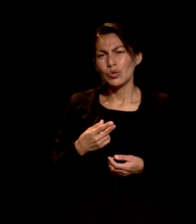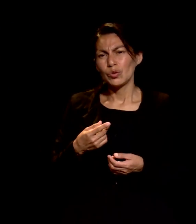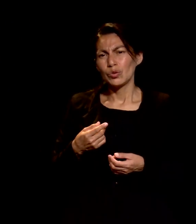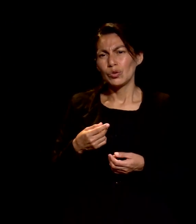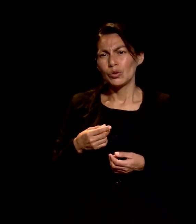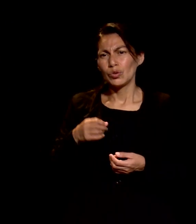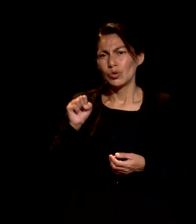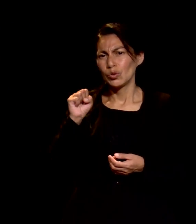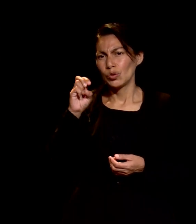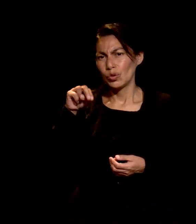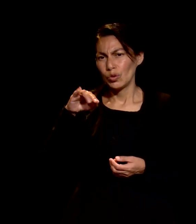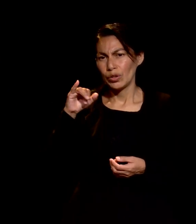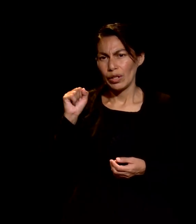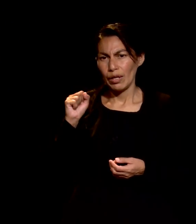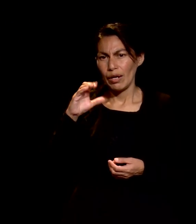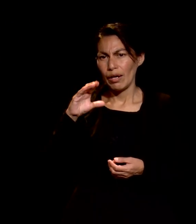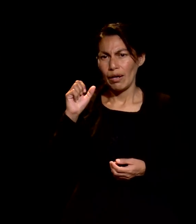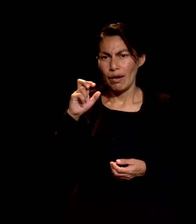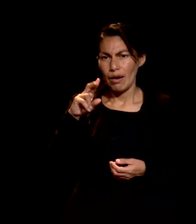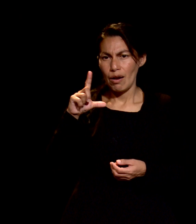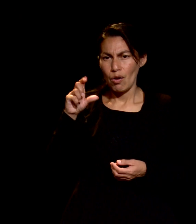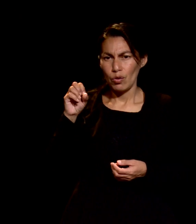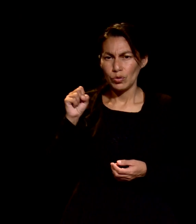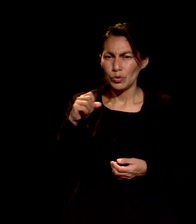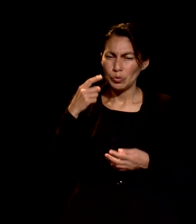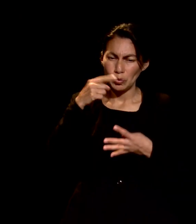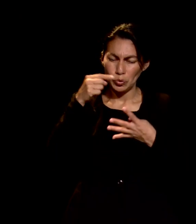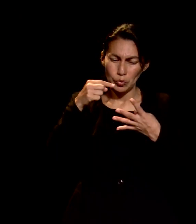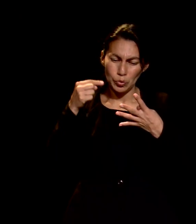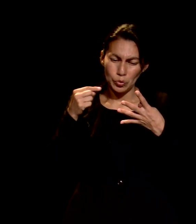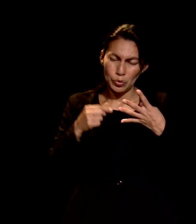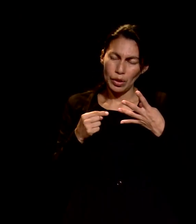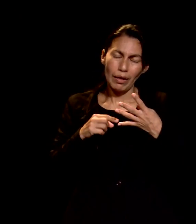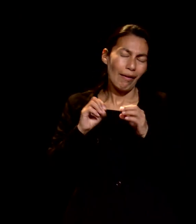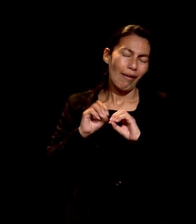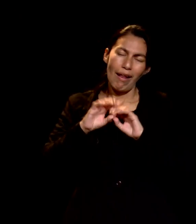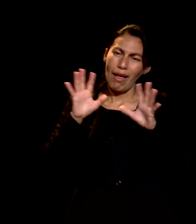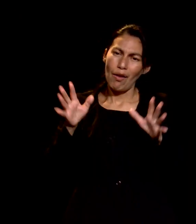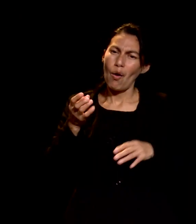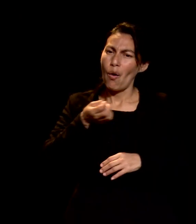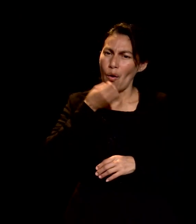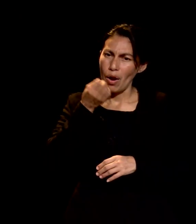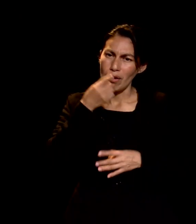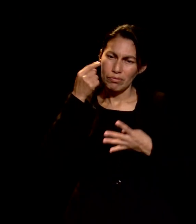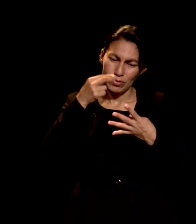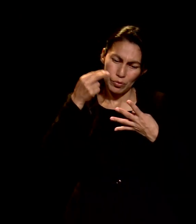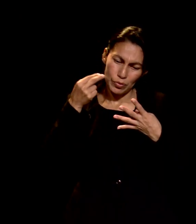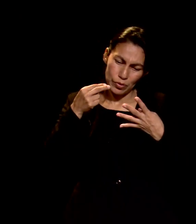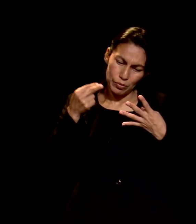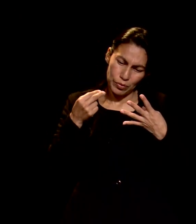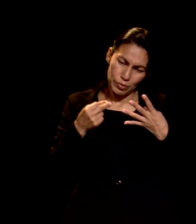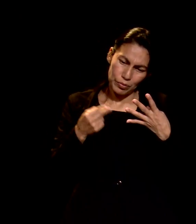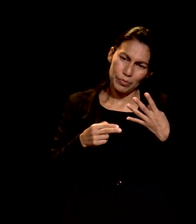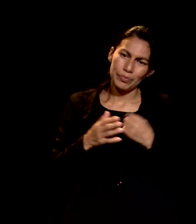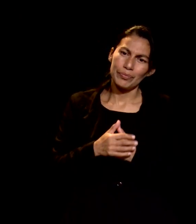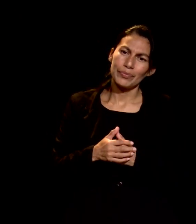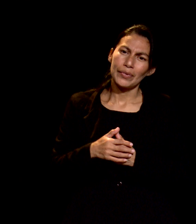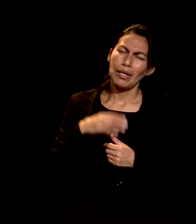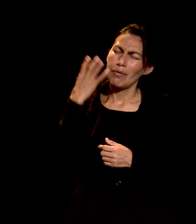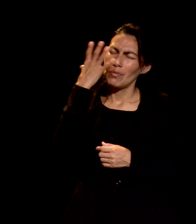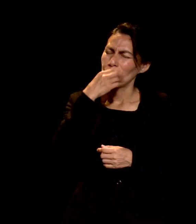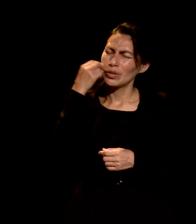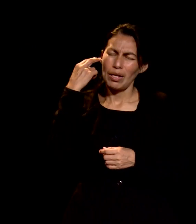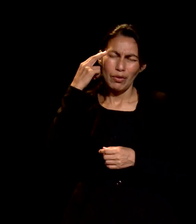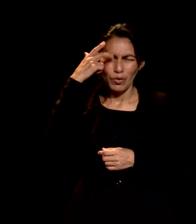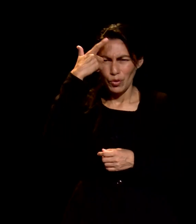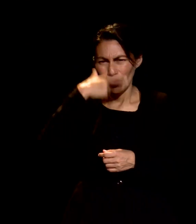Sonia y Carlos Sin duda Estaremos orando Por estas peticiones Por nombre Excelente noche